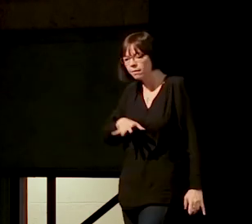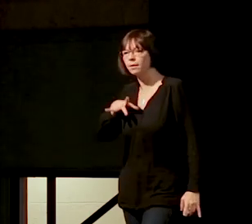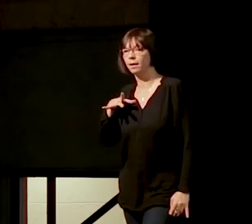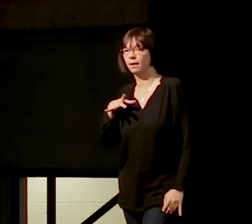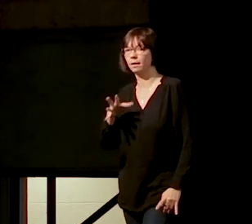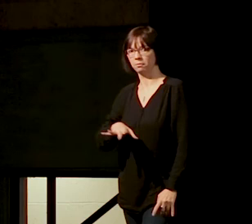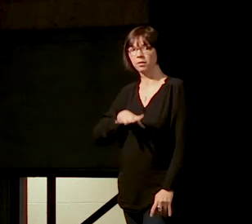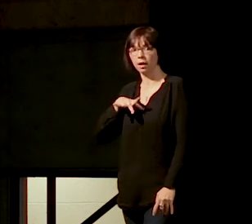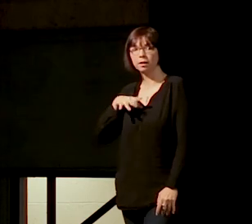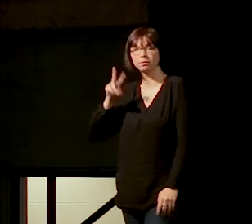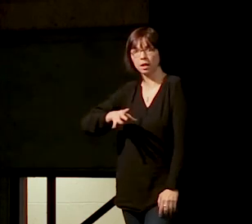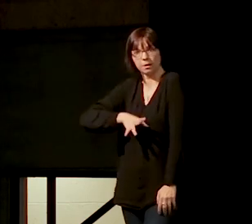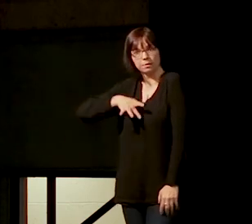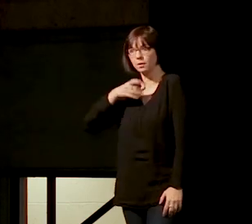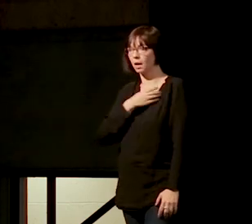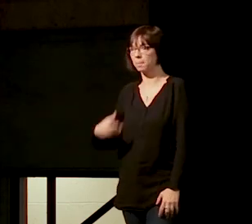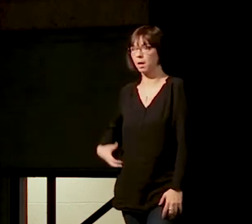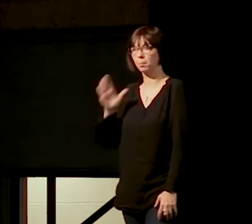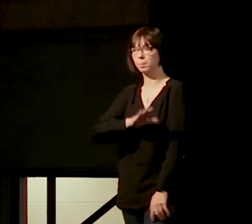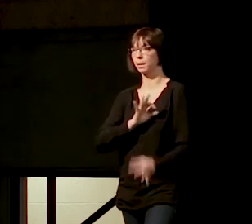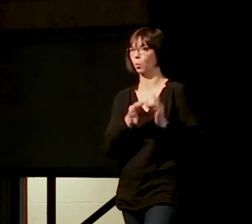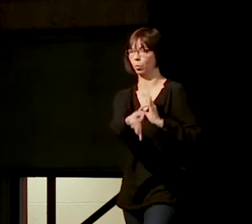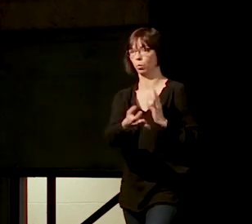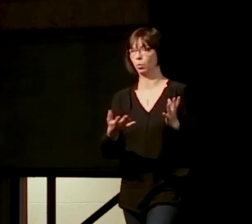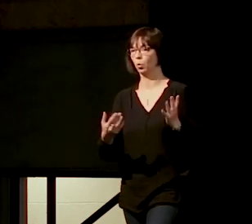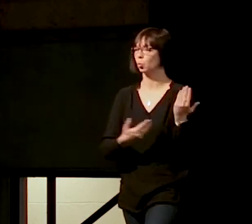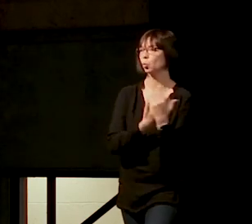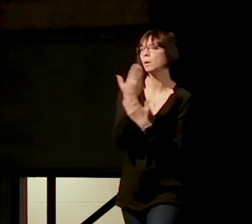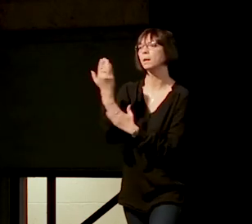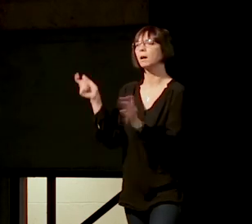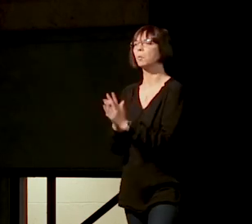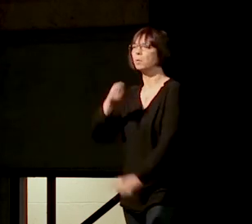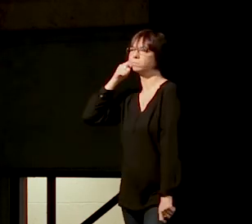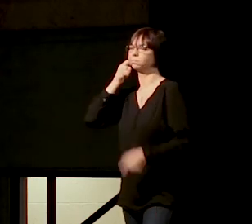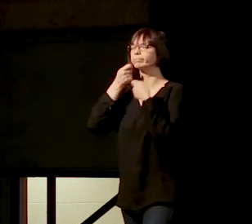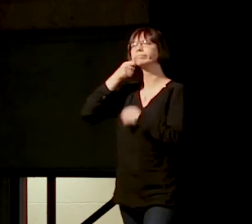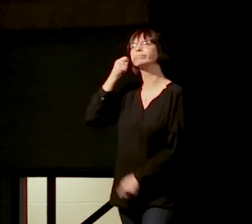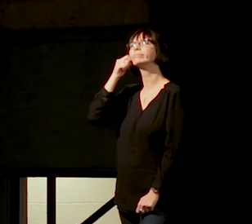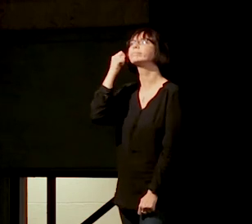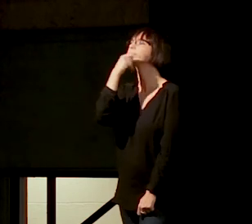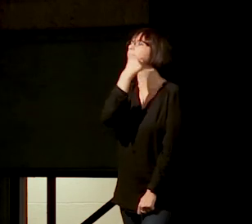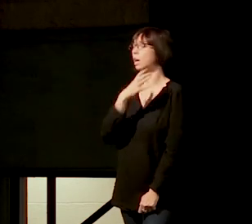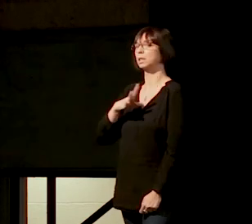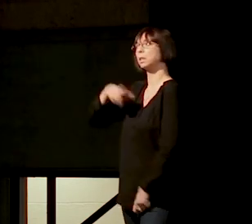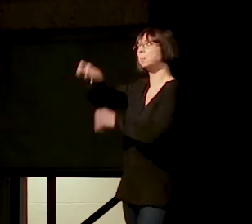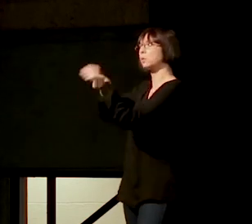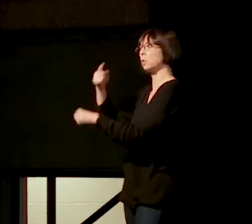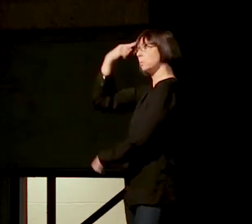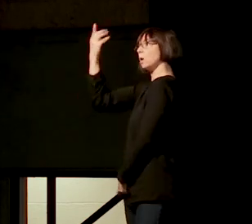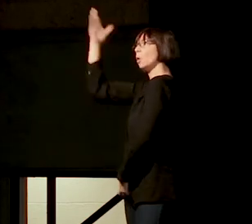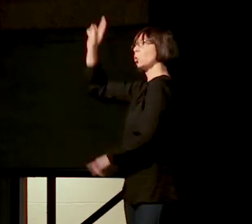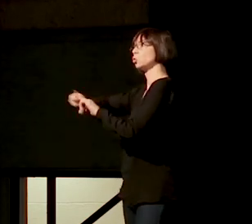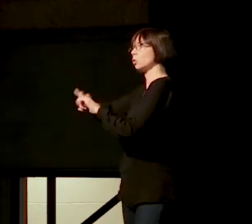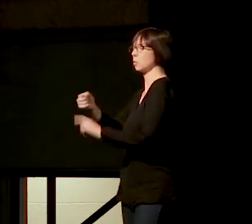Quelle fierté! Je suis fier d'être le maire de Gwenou. Et chaque matin, en me rasant, il y en a qui pensent à d'autres choses, mais moi, je suis fier de